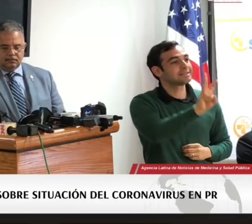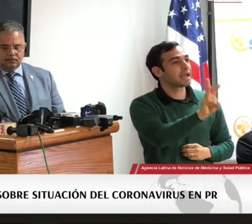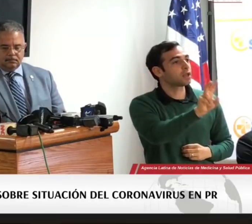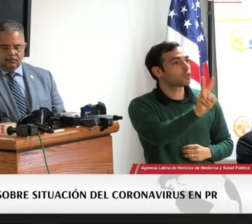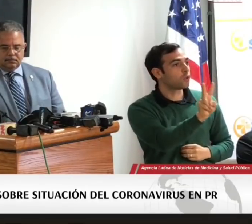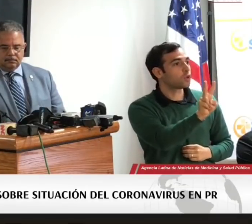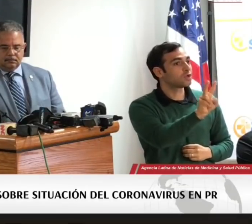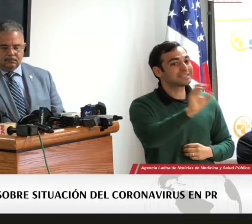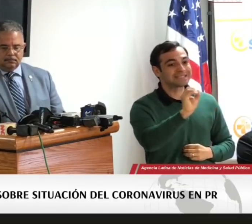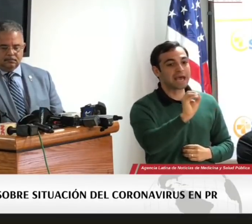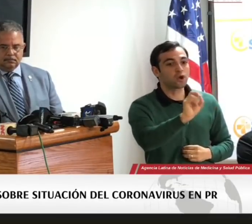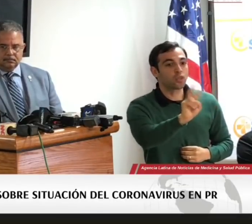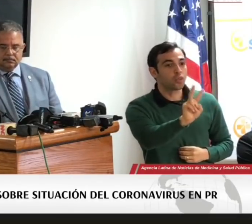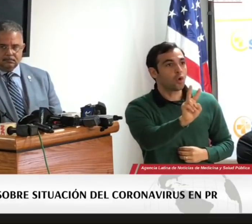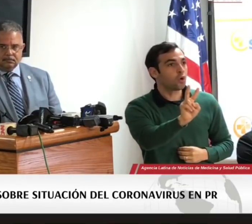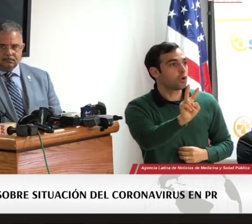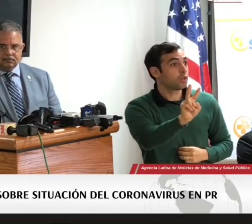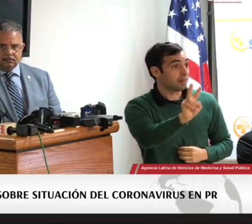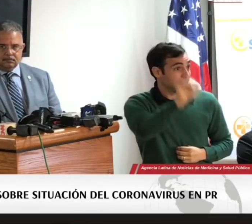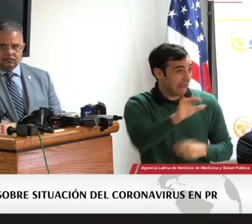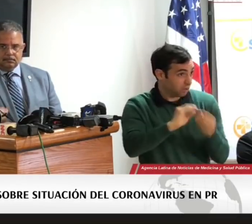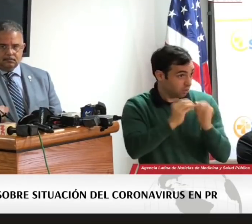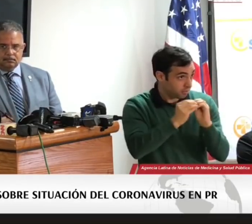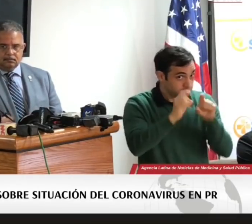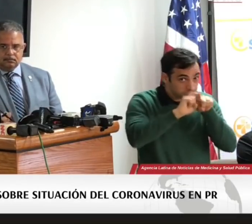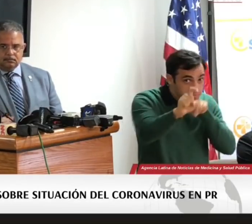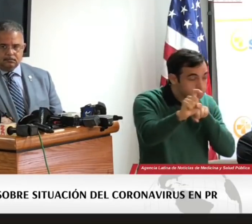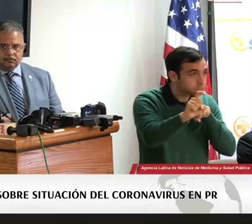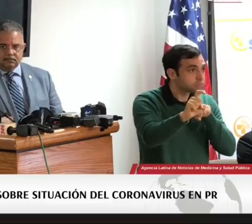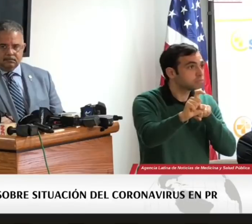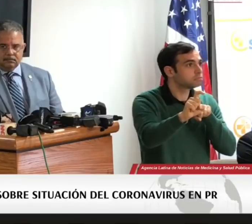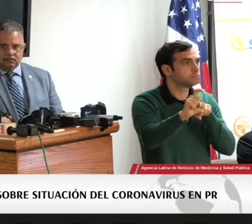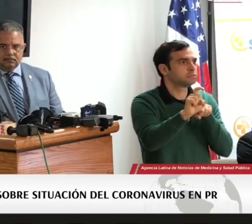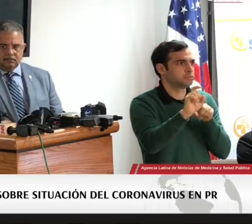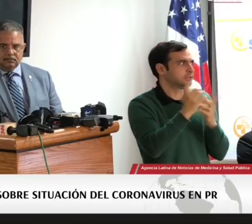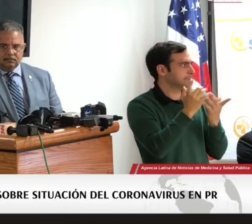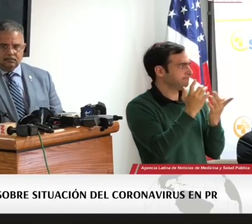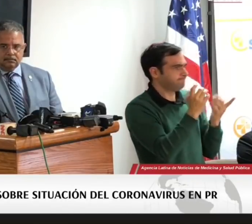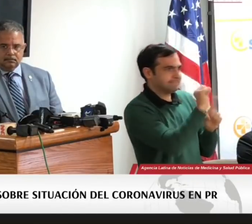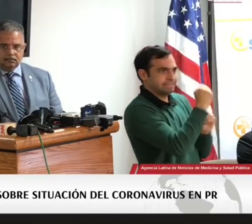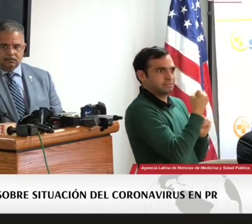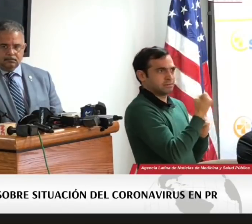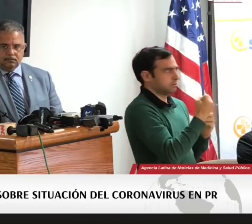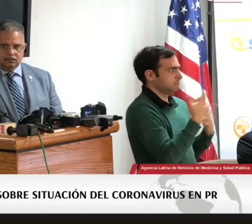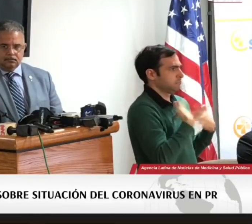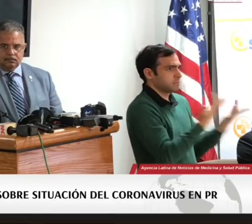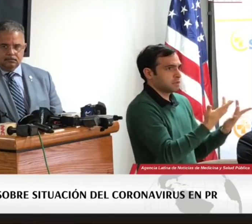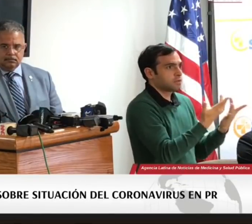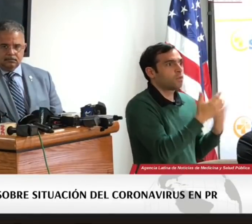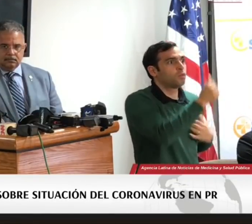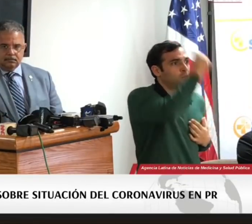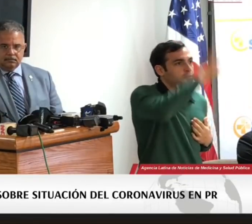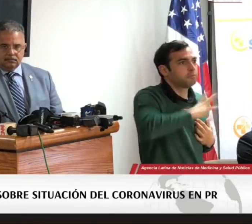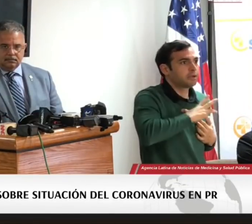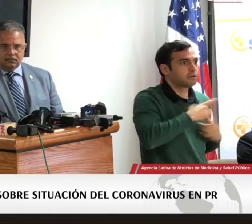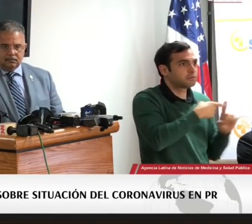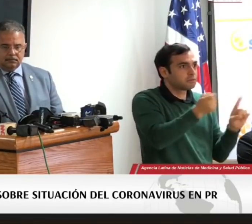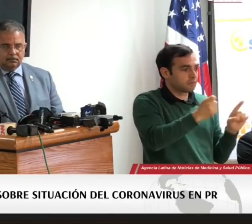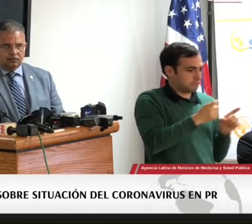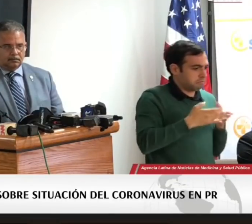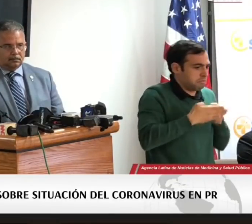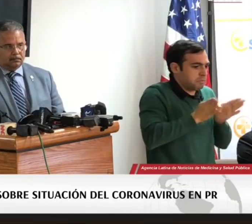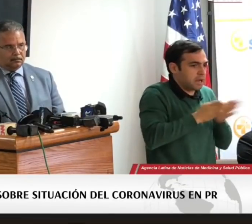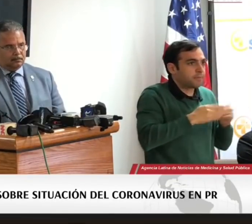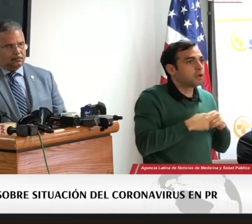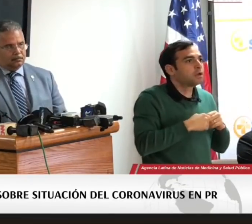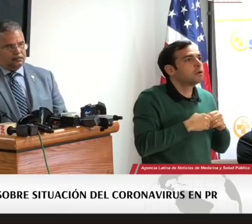999-6202. Ese número, que era para la situación, o se inició con relación a la situación del panameño, lo pueden utilizar